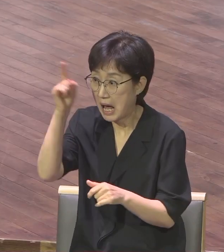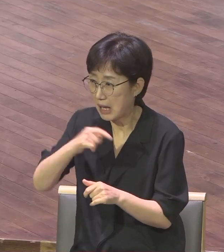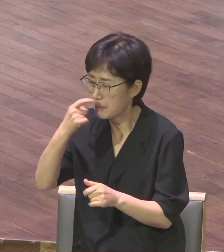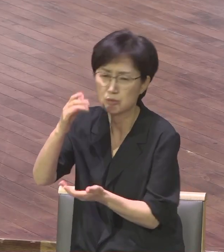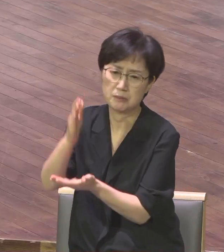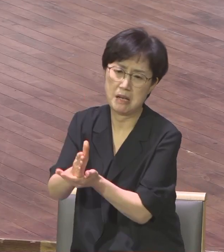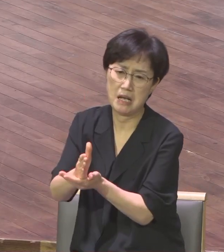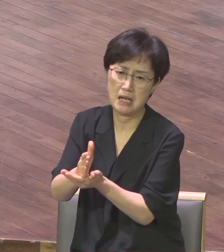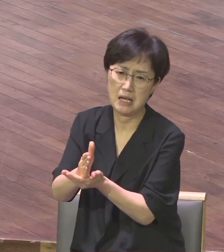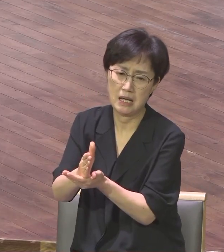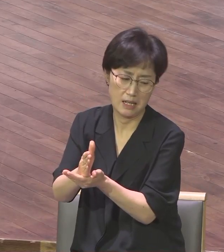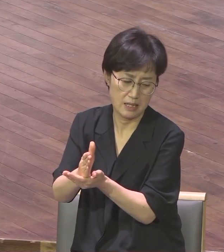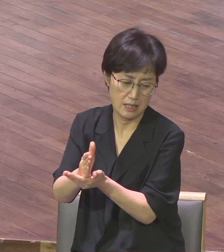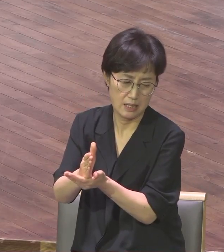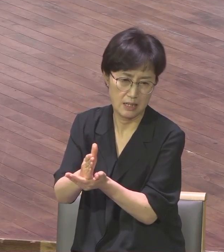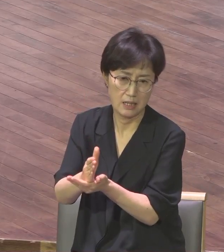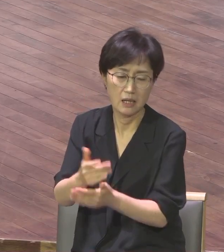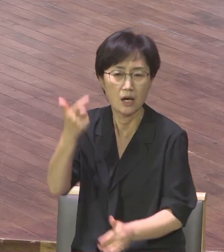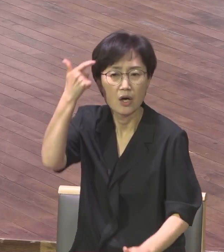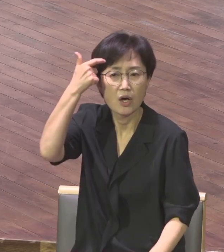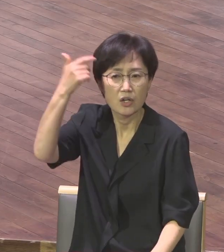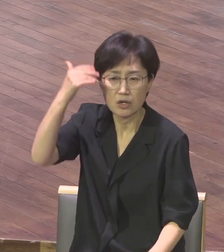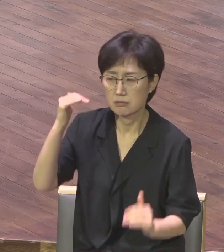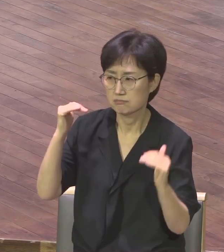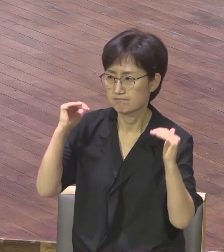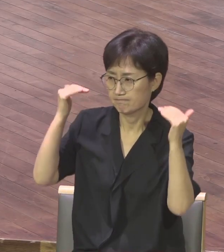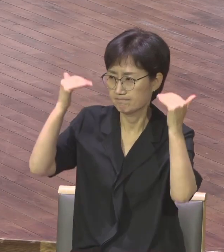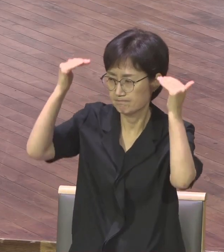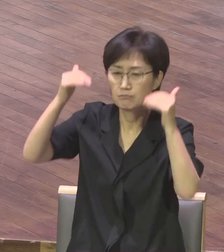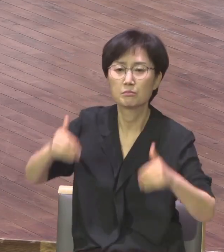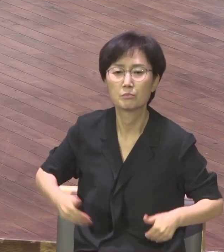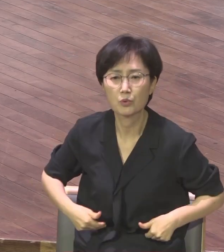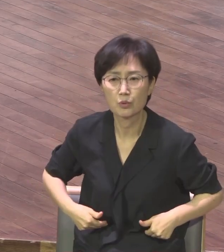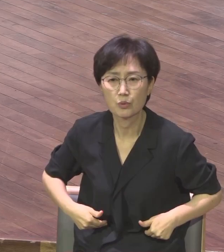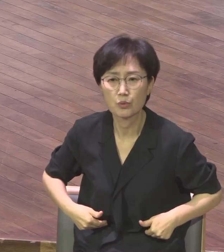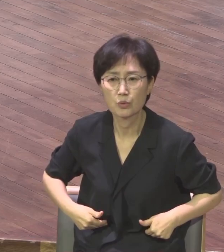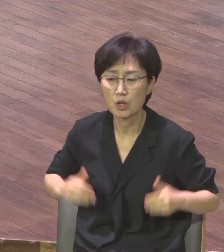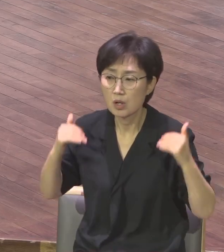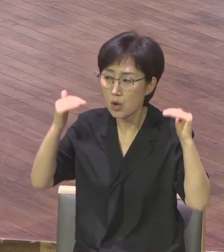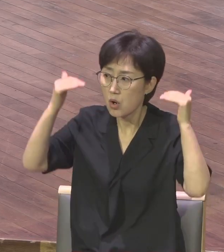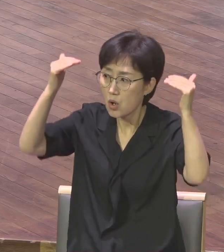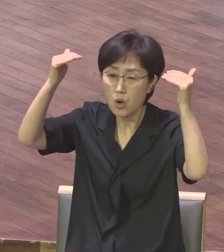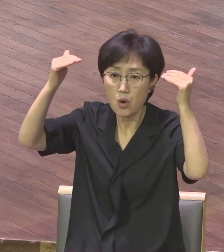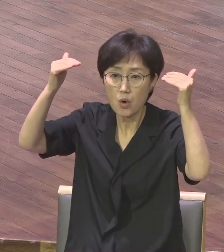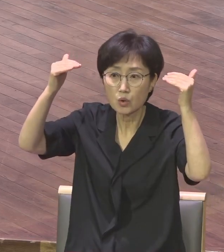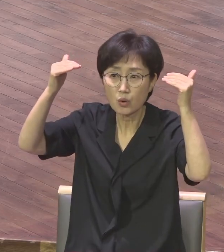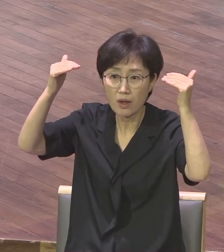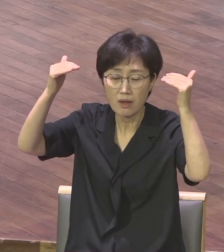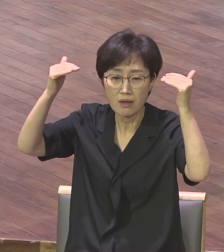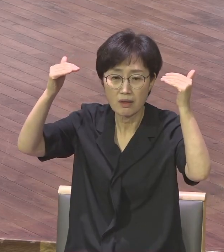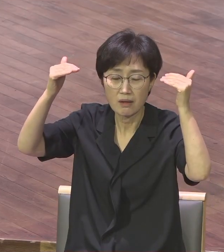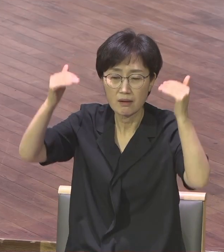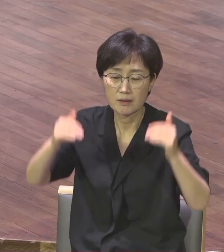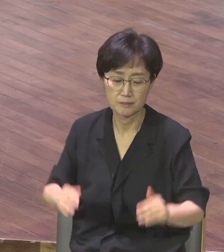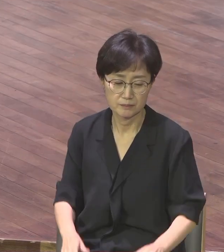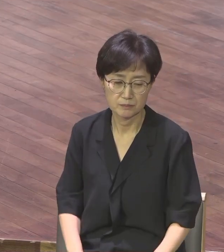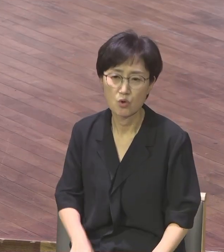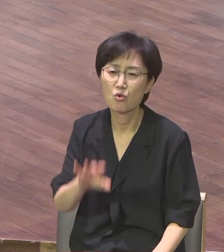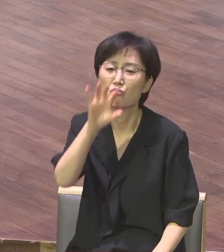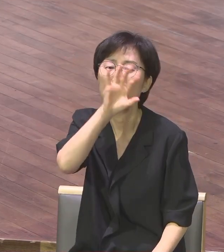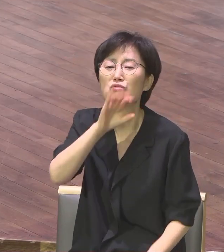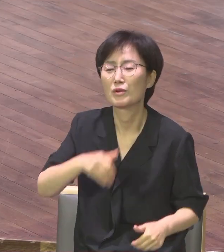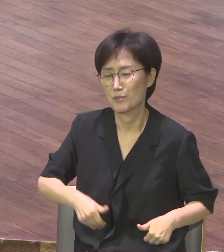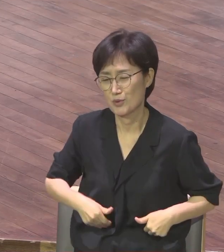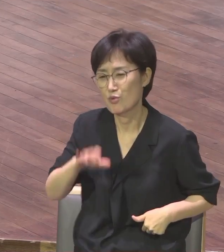되라고 말씀하고 있어요. 우리가 영적으로 자라가야 됩니다. 어떻게 자라가느냐? 그래서 훈련이